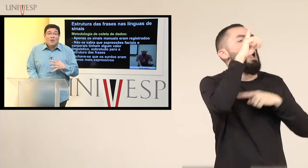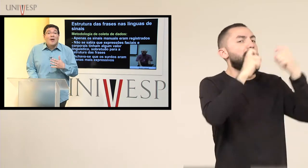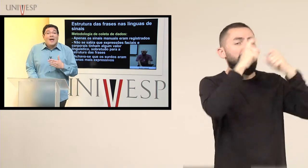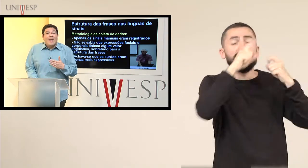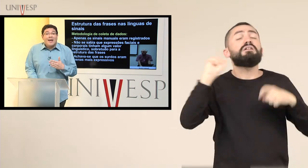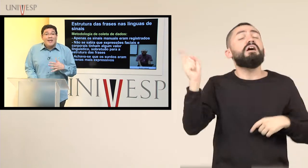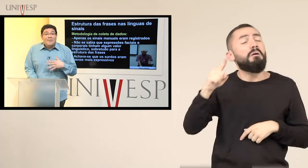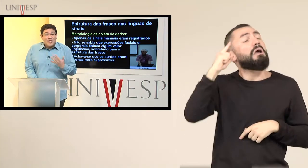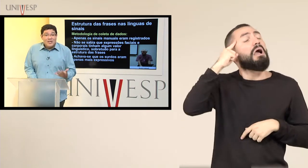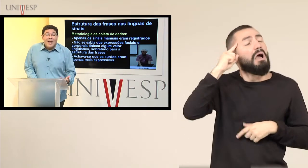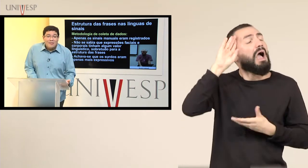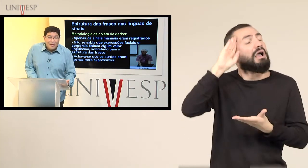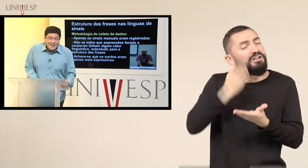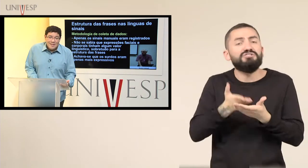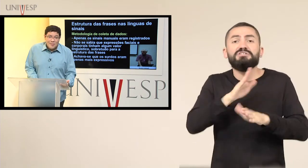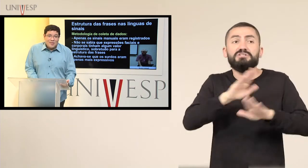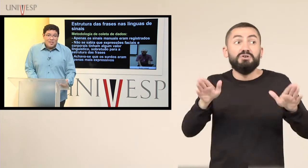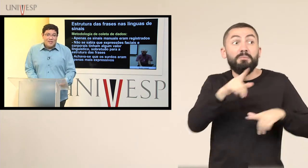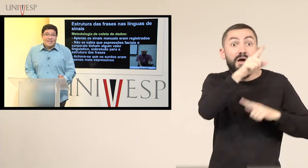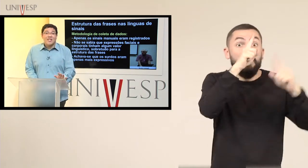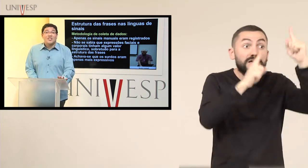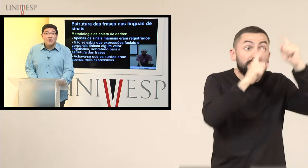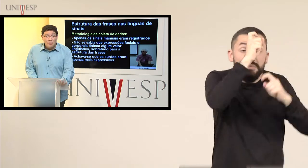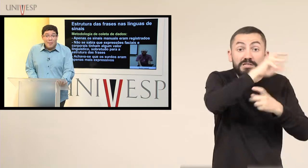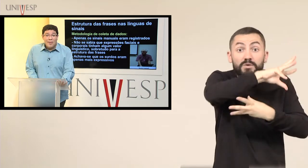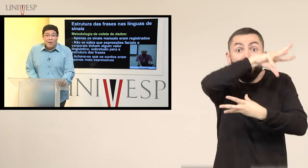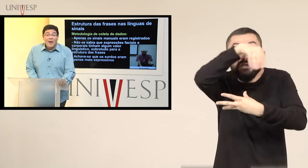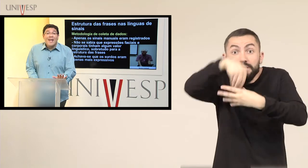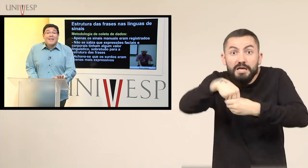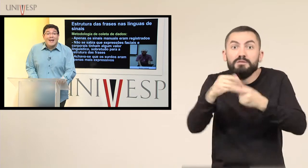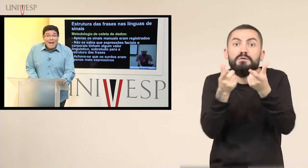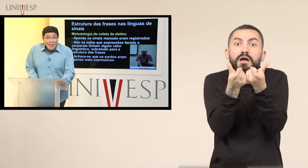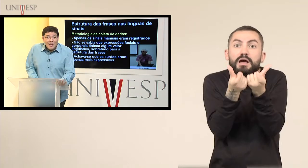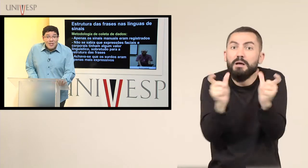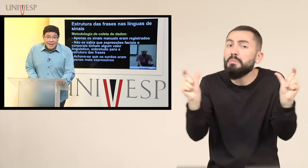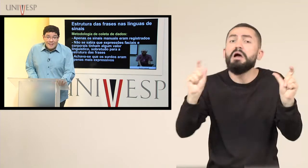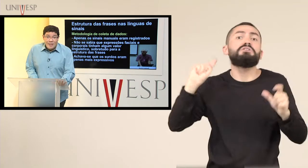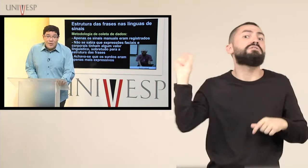Elas não imaginavam que essas expressões faciais tinham um papel